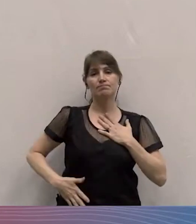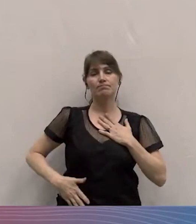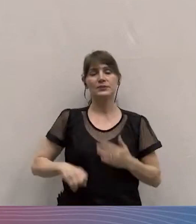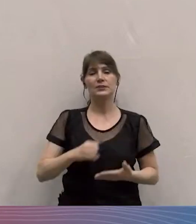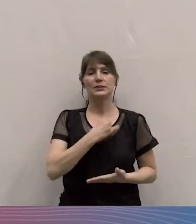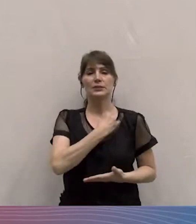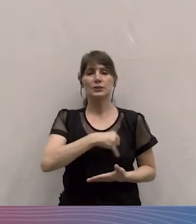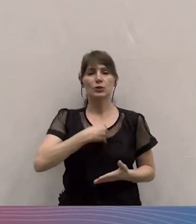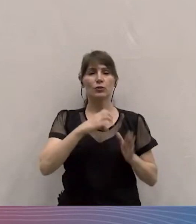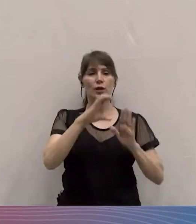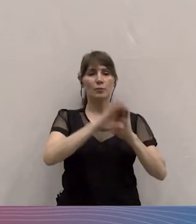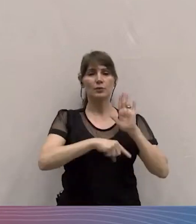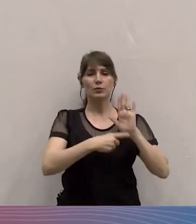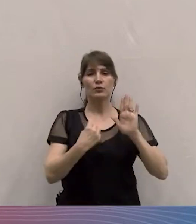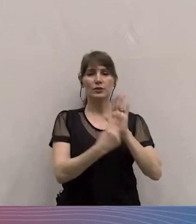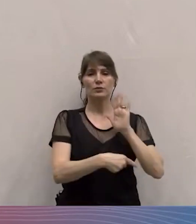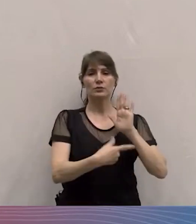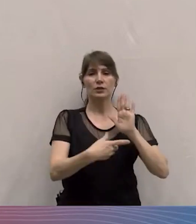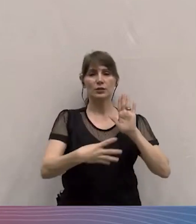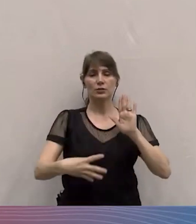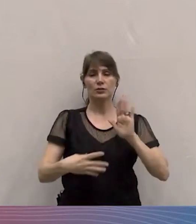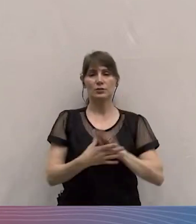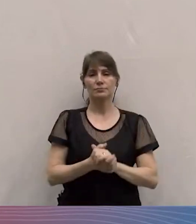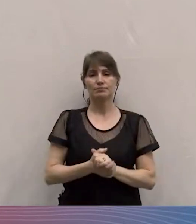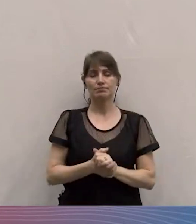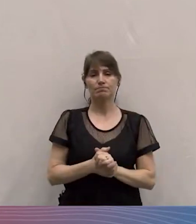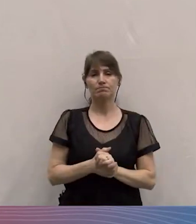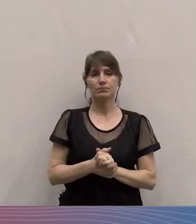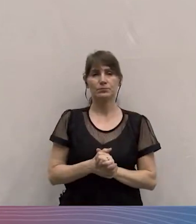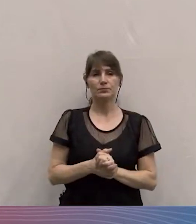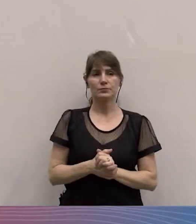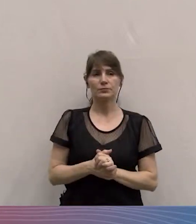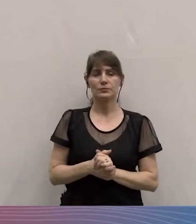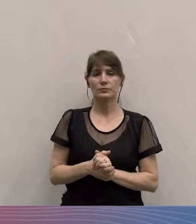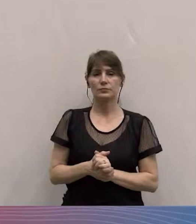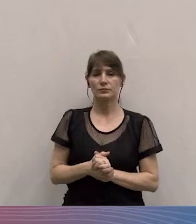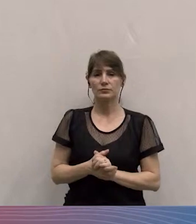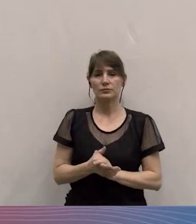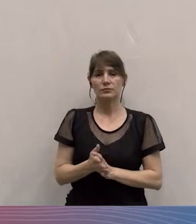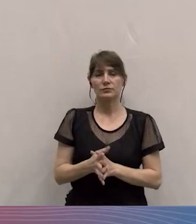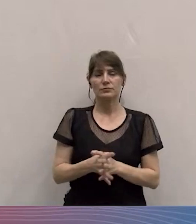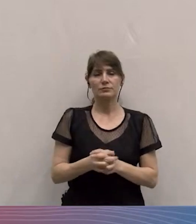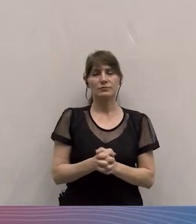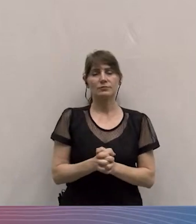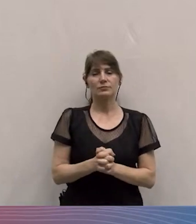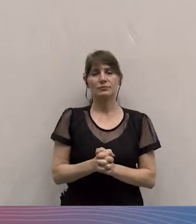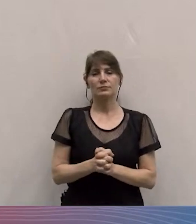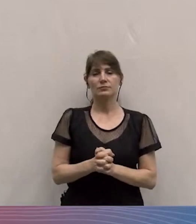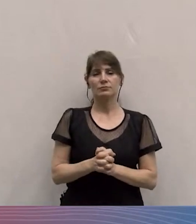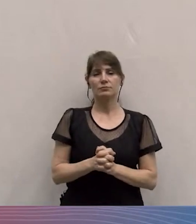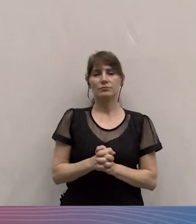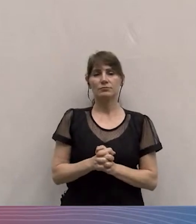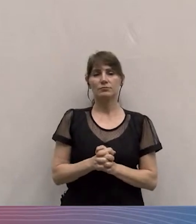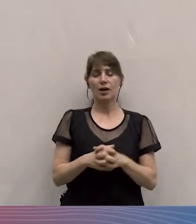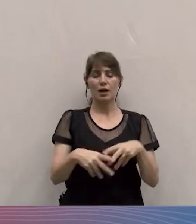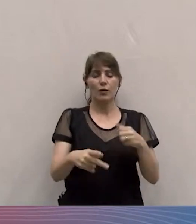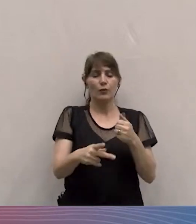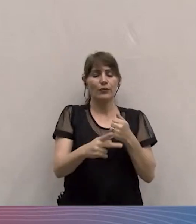1, 14. O que Ele fez? O que diz aqui? E o